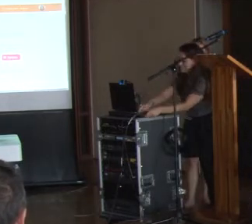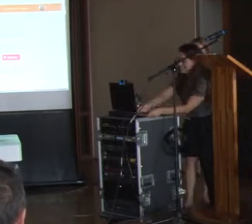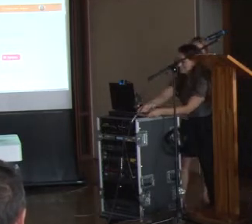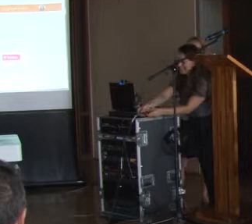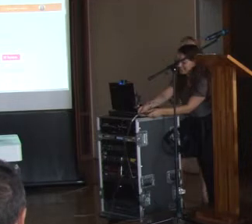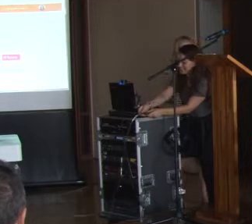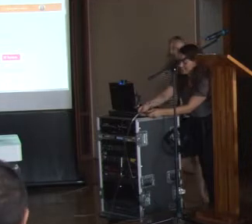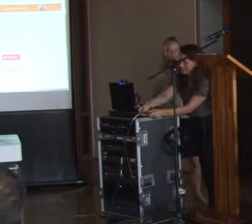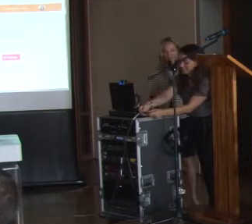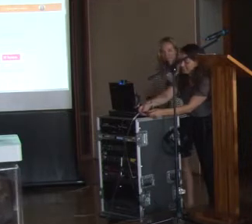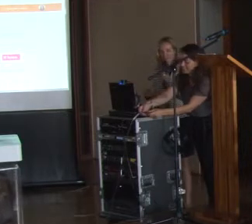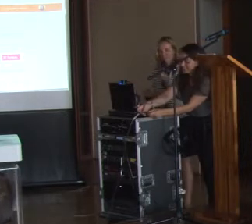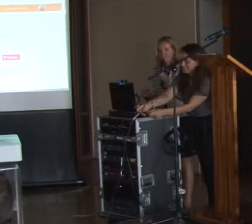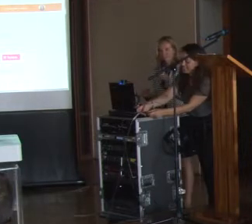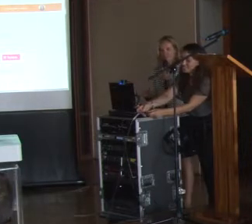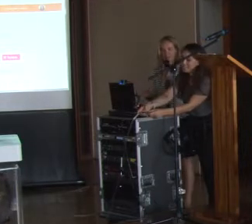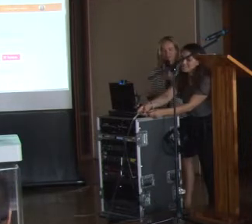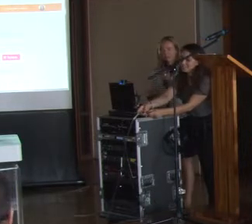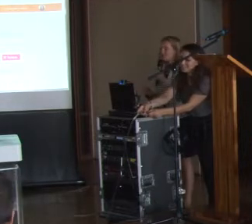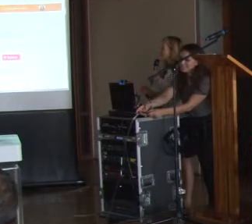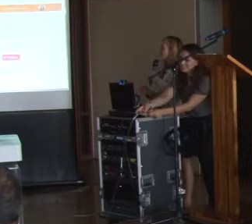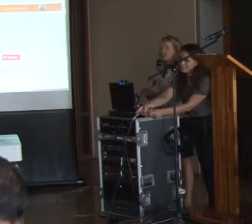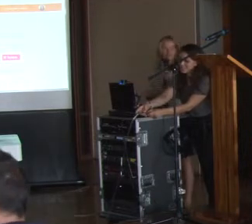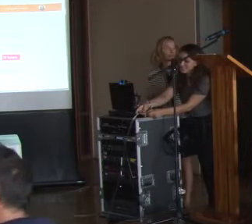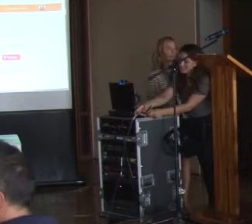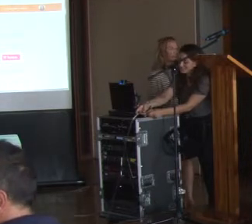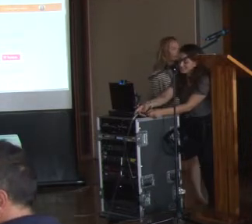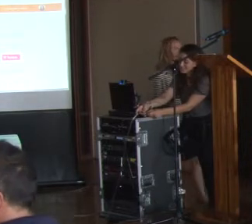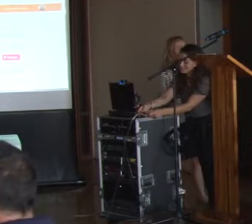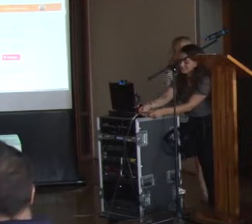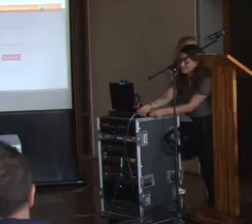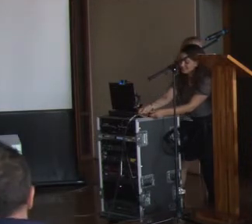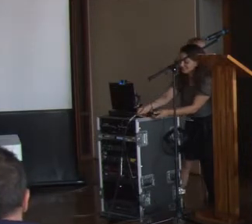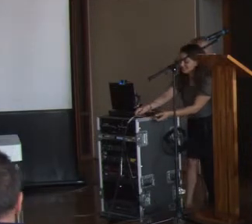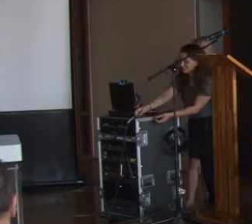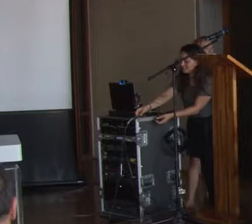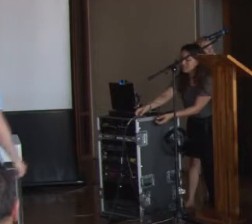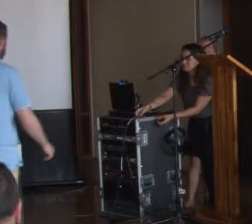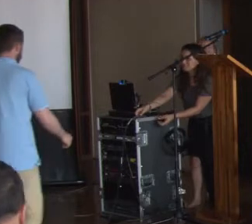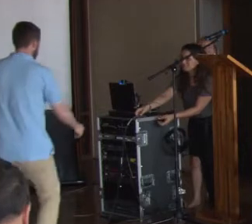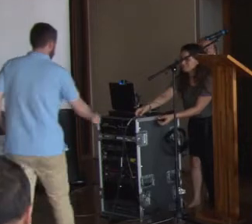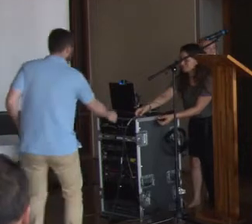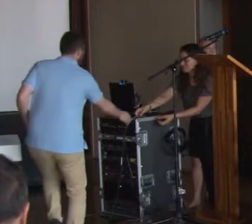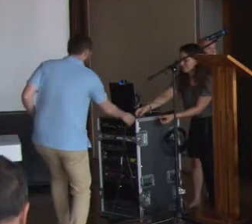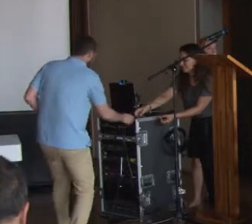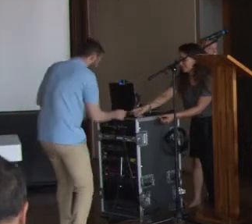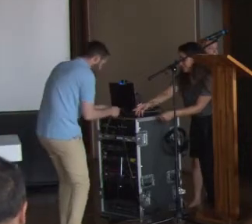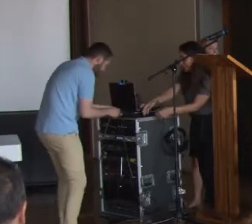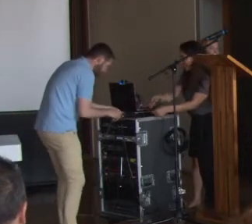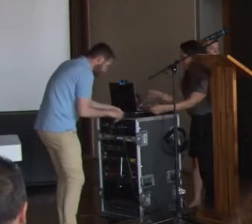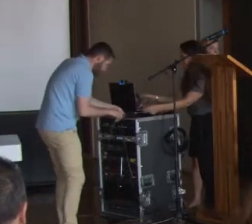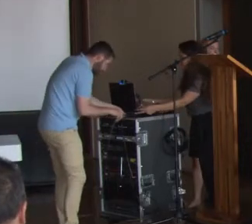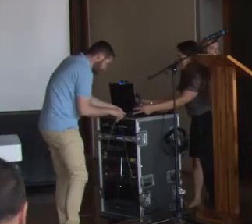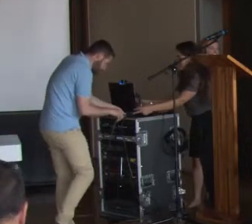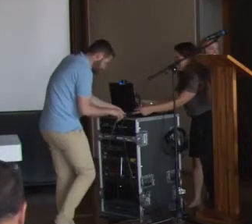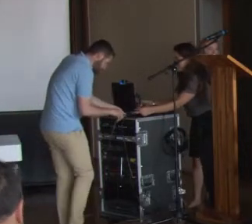and we're closing up. So I'm going to say, I miei speakers si alzano e